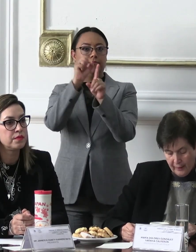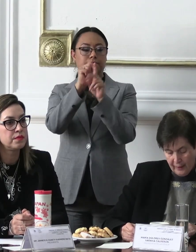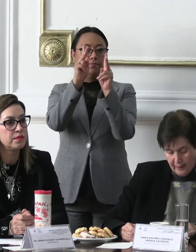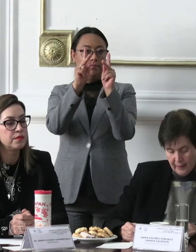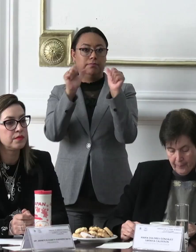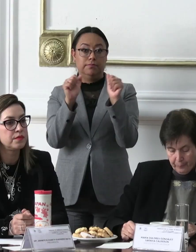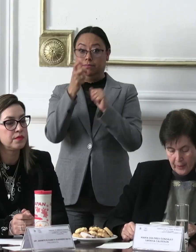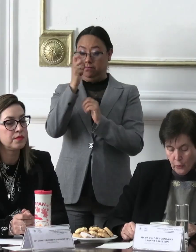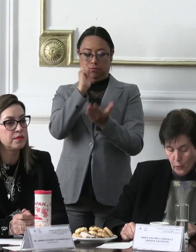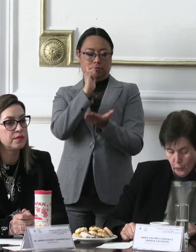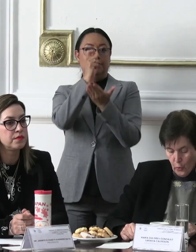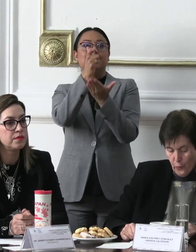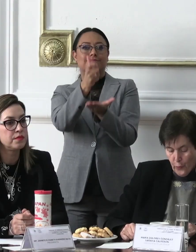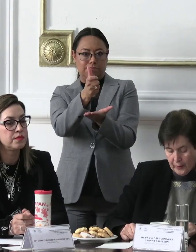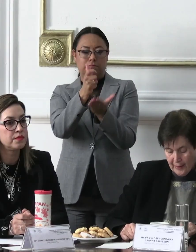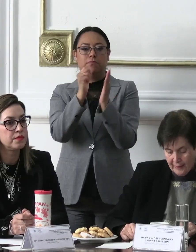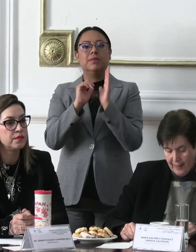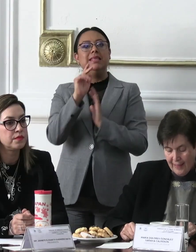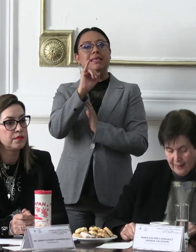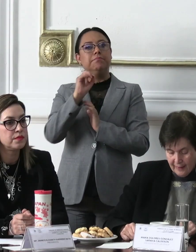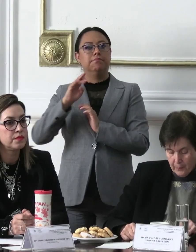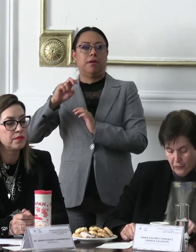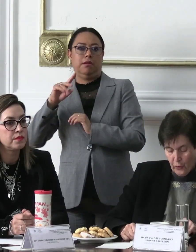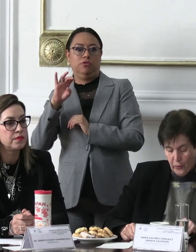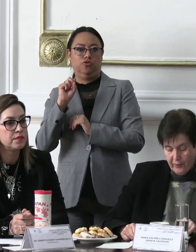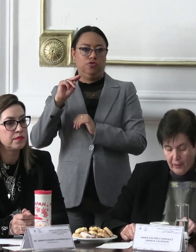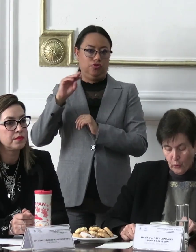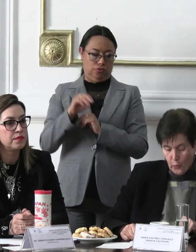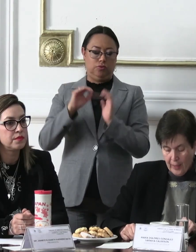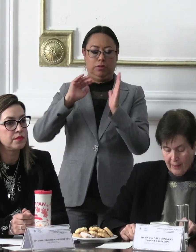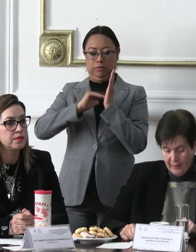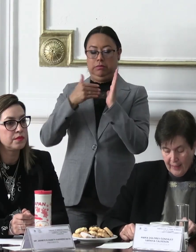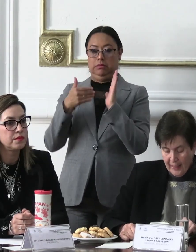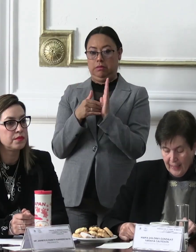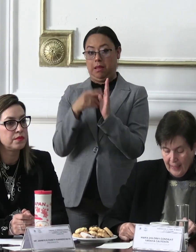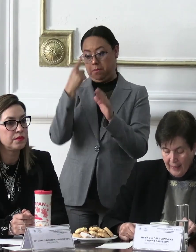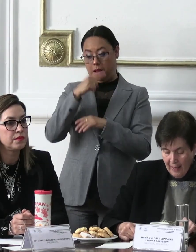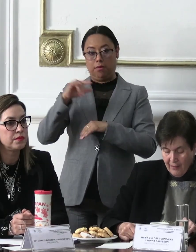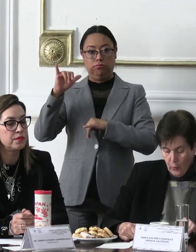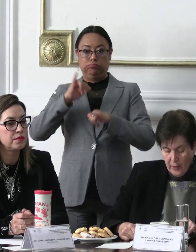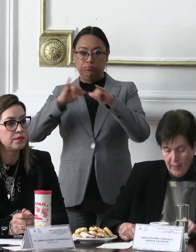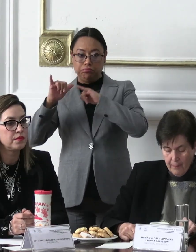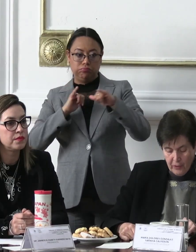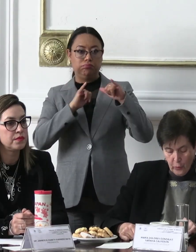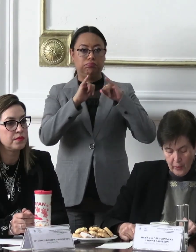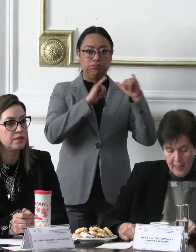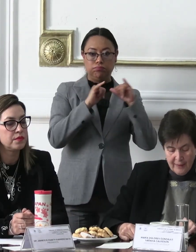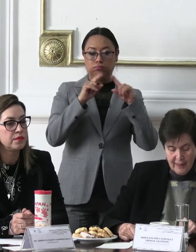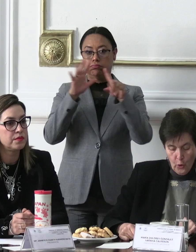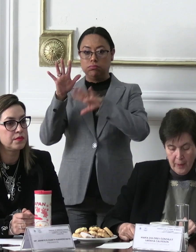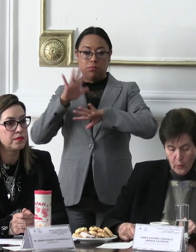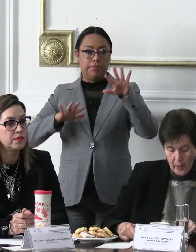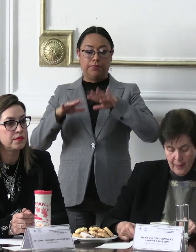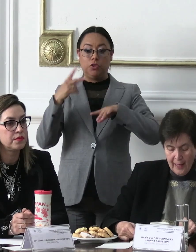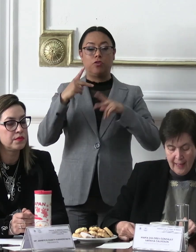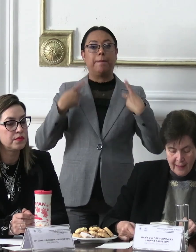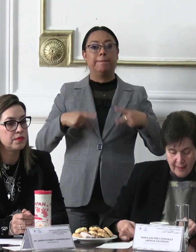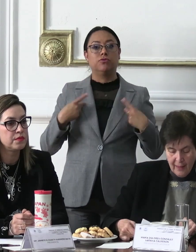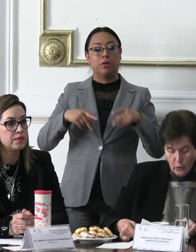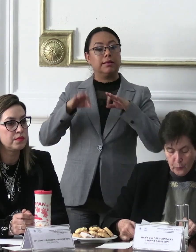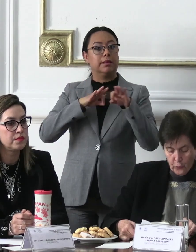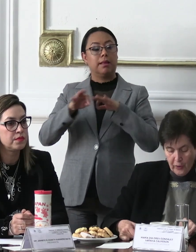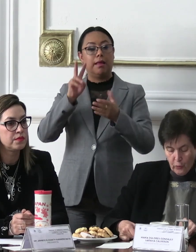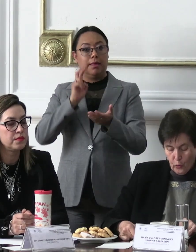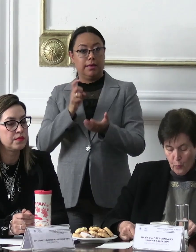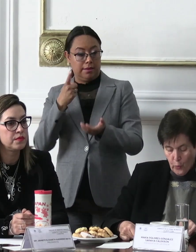inversión estratégica. No solo fortalecer las intervenciones territoriales y la seguridad del personal, sino mejorar la